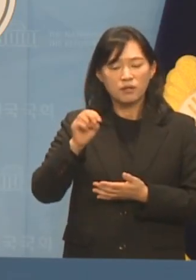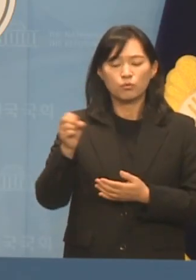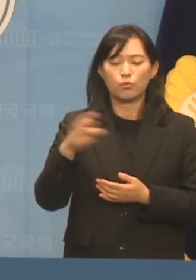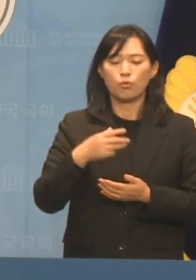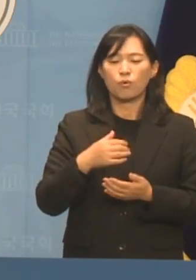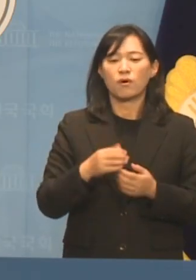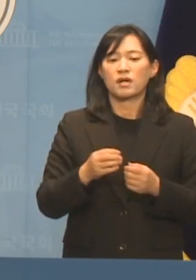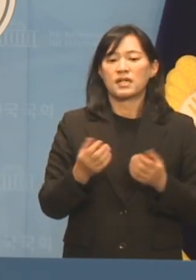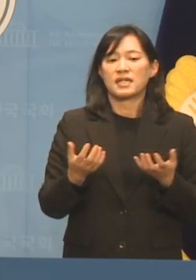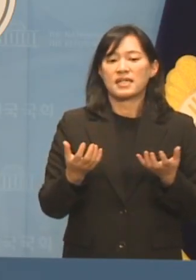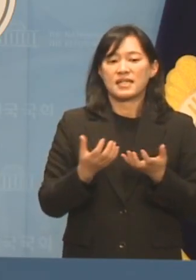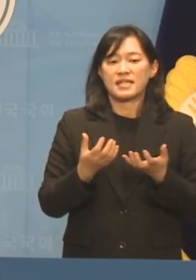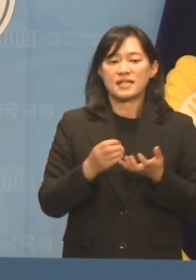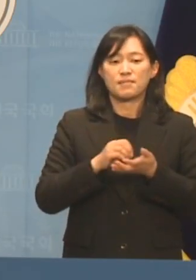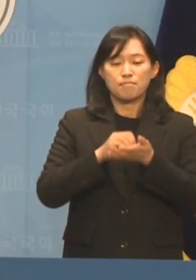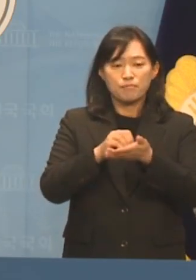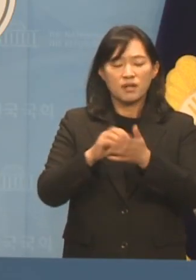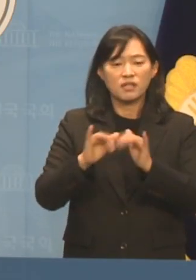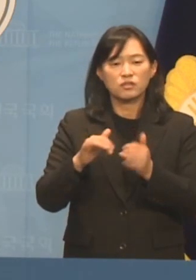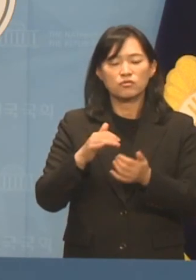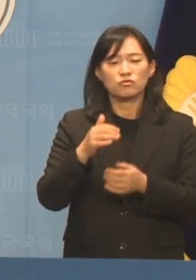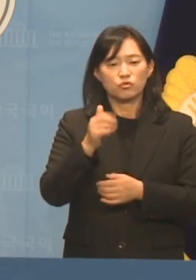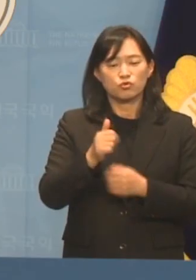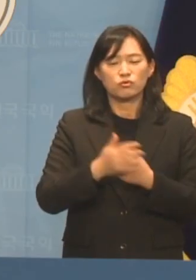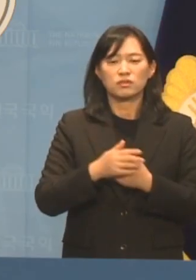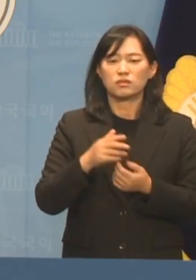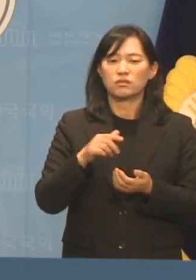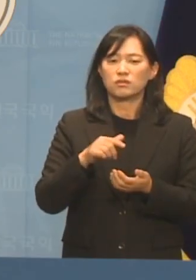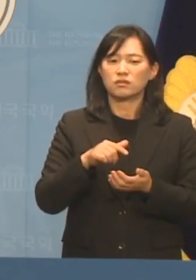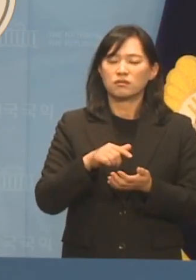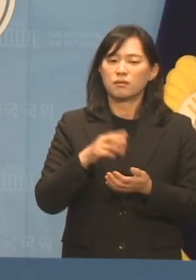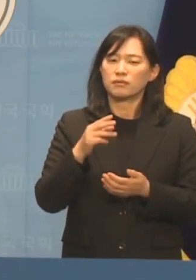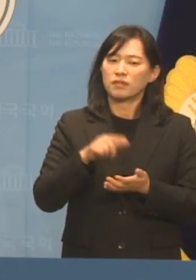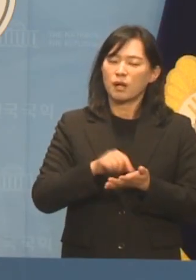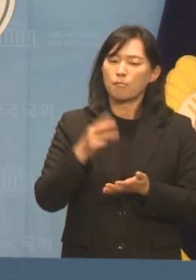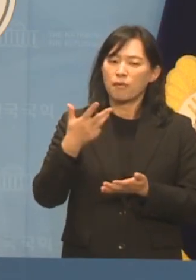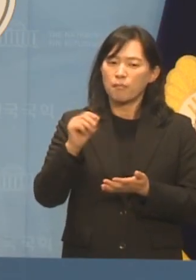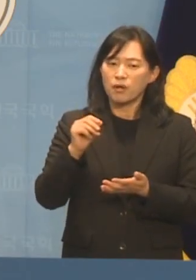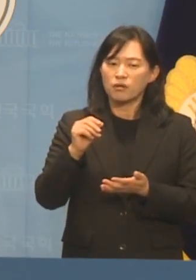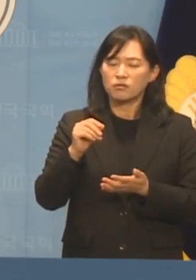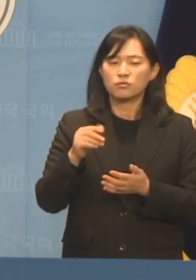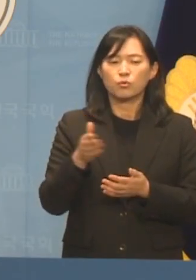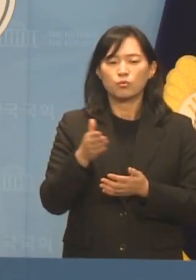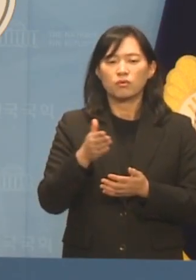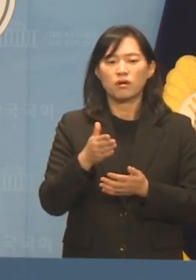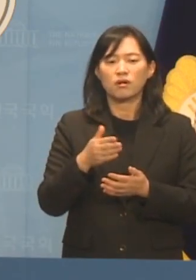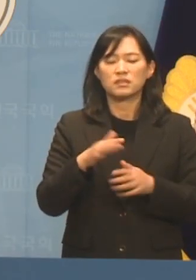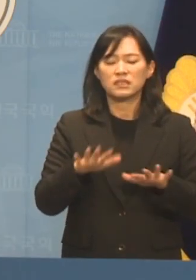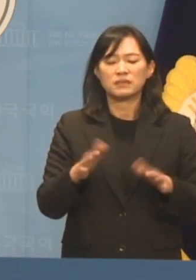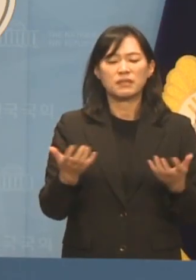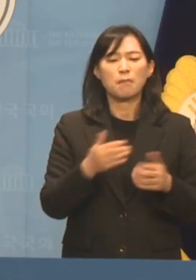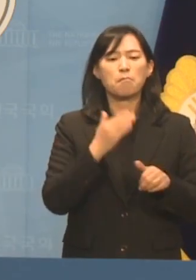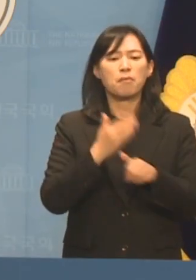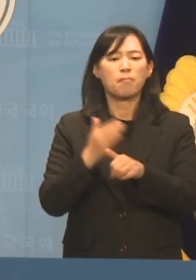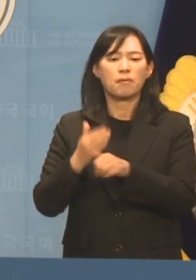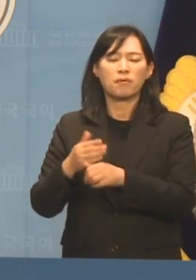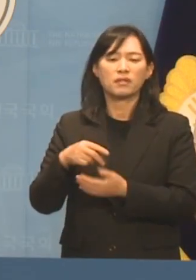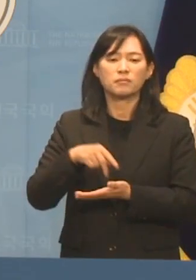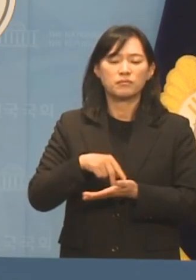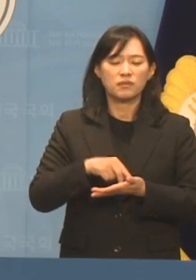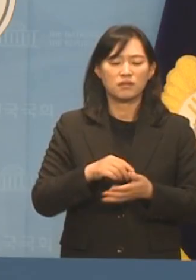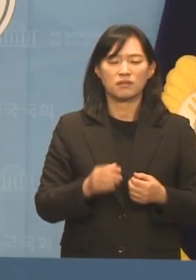명의 입점 점주를 포함한 이해관계인이 길거리로 내쫓기는 상황에 몰렸습니다.